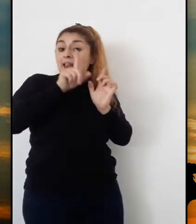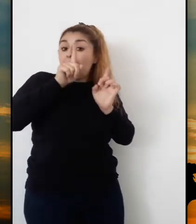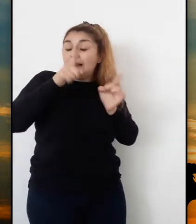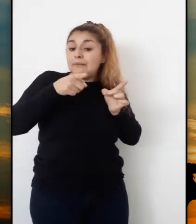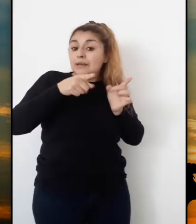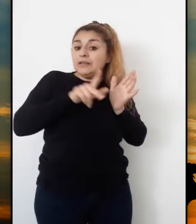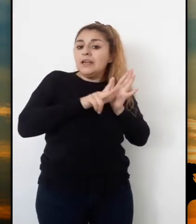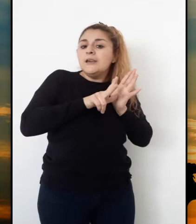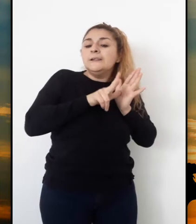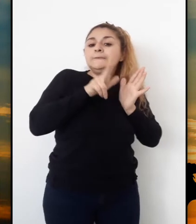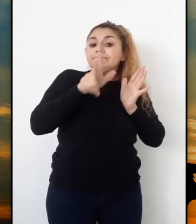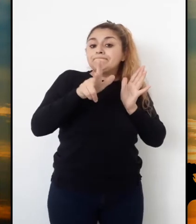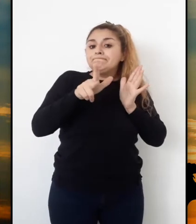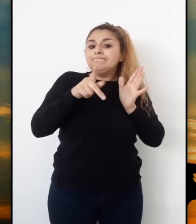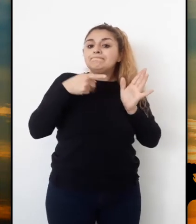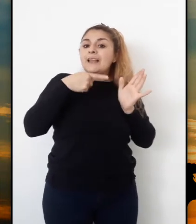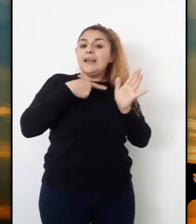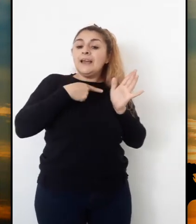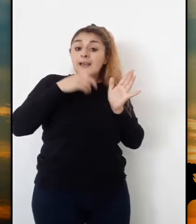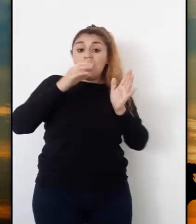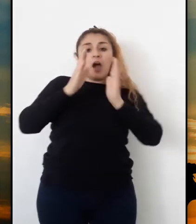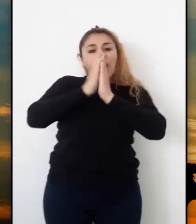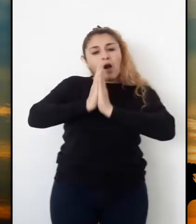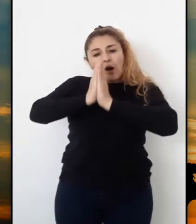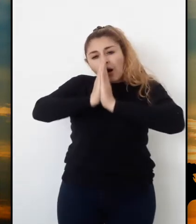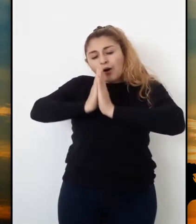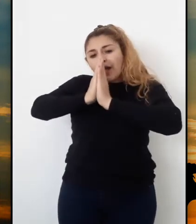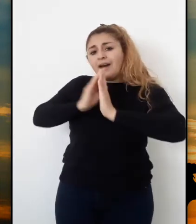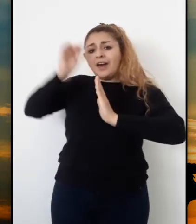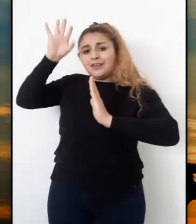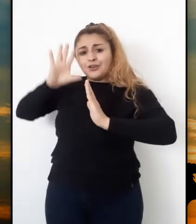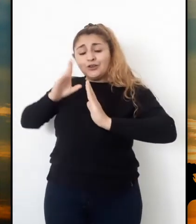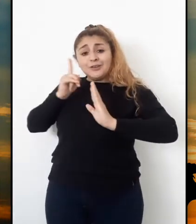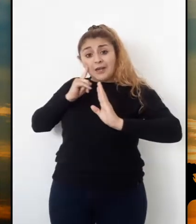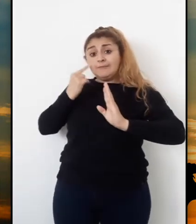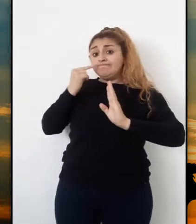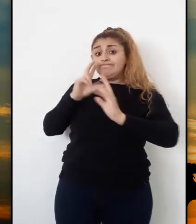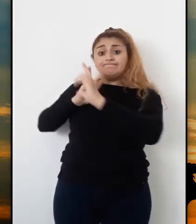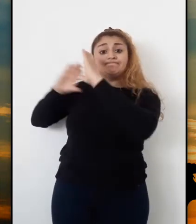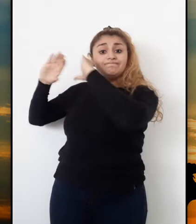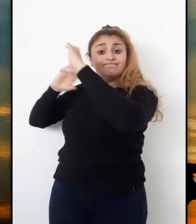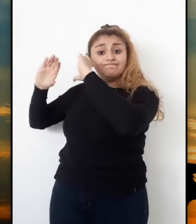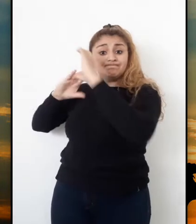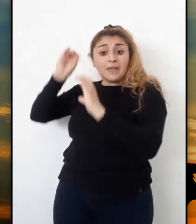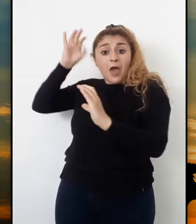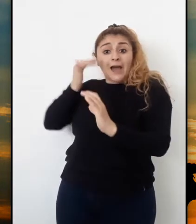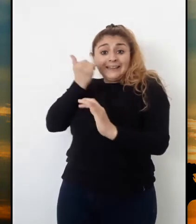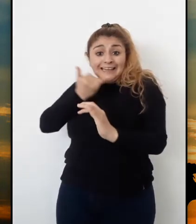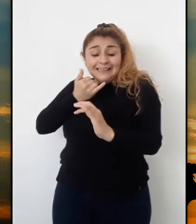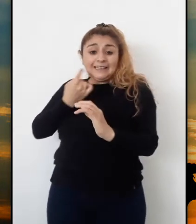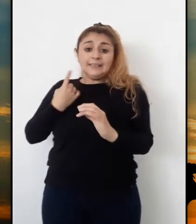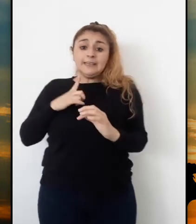prière. Dios escucha su oración. Il le guérit. Y lo sana. Il lui ajoute 15 ans à ses jours. Y